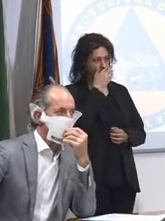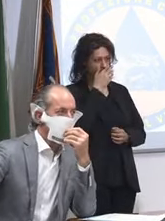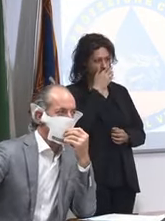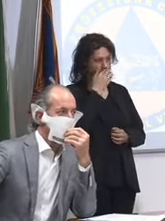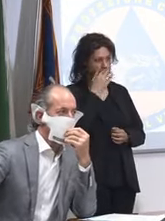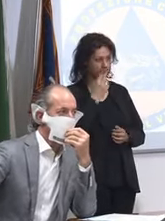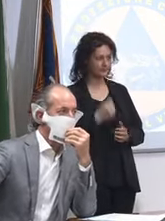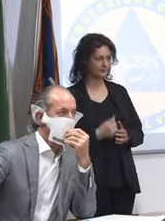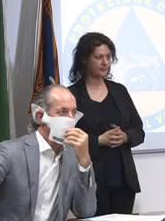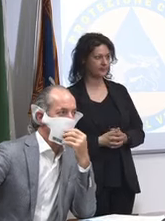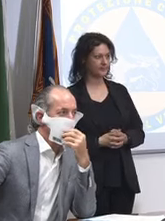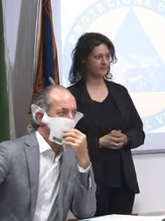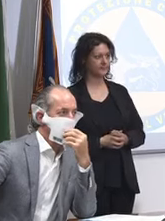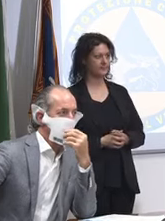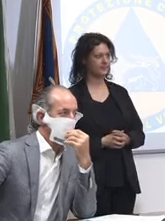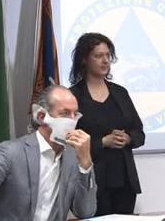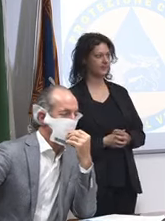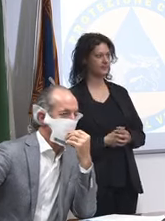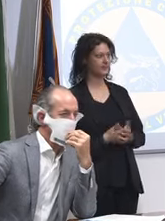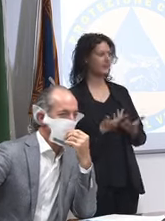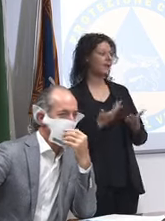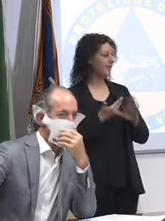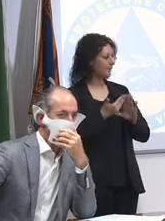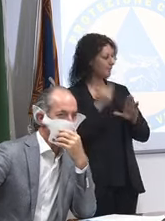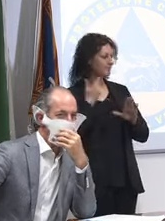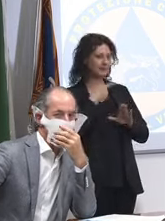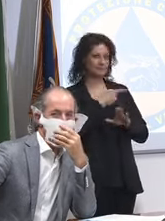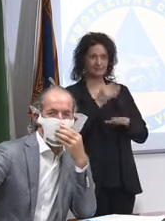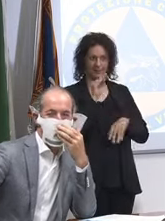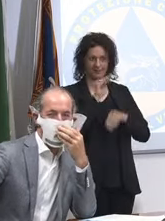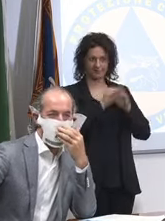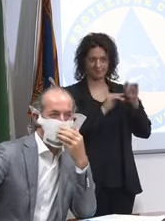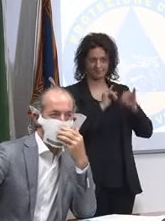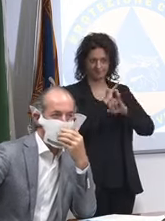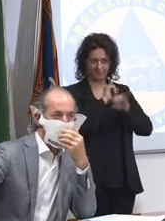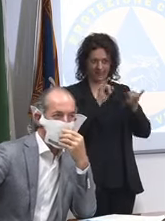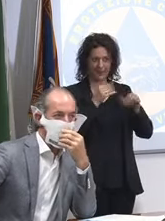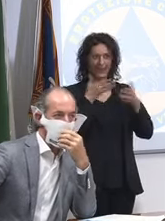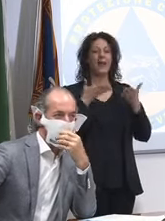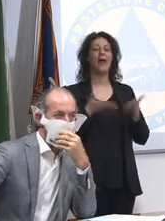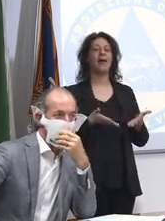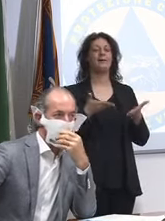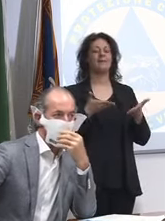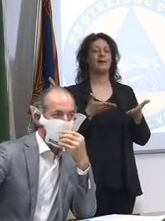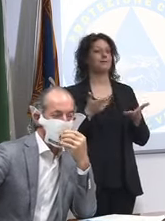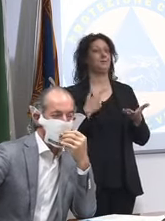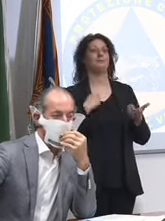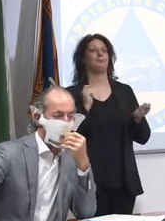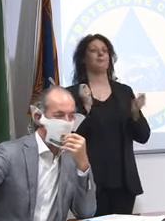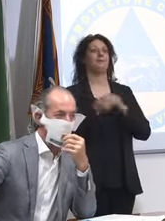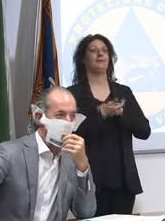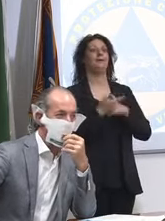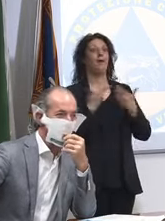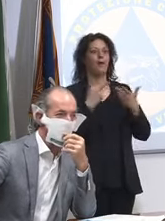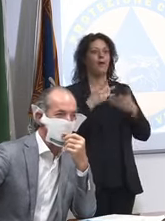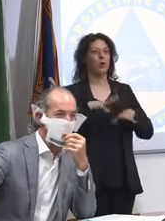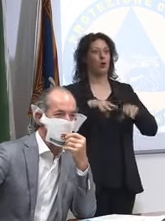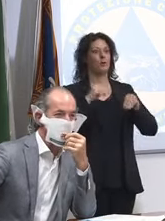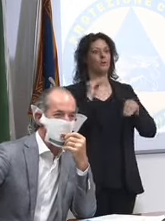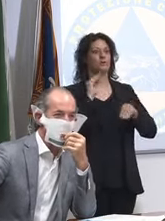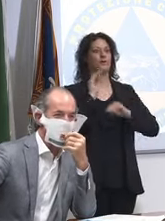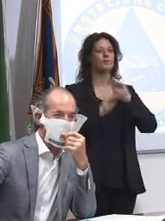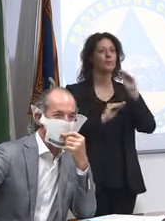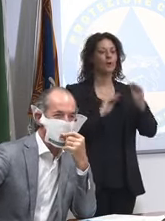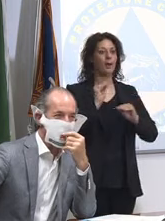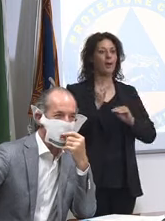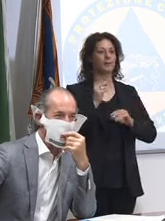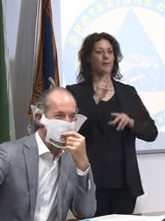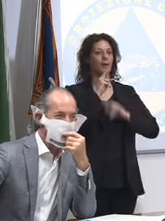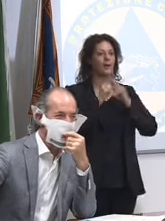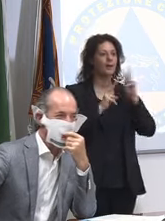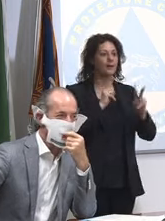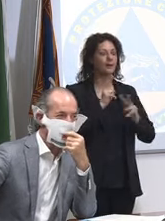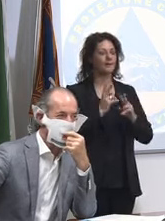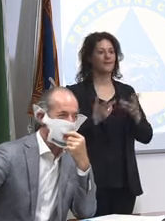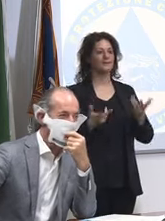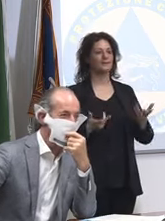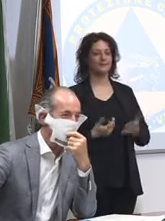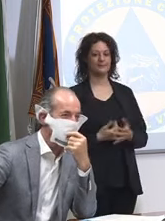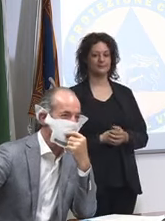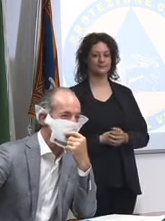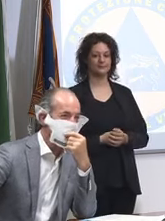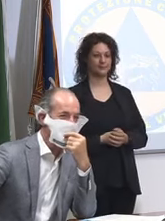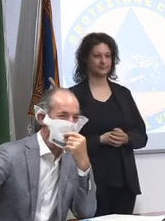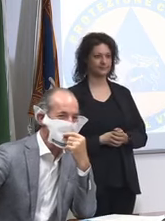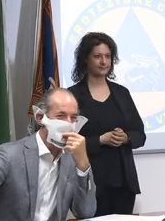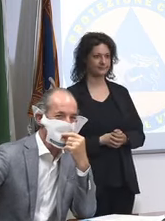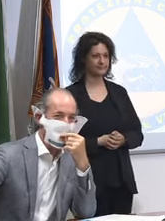Pensare che una volta non parlavi con i giornali. Infatti, stavolta la mia È un grande limite. Infatti. Io